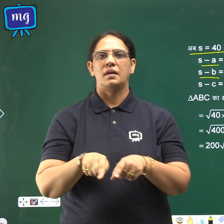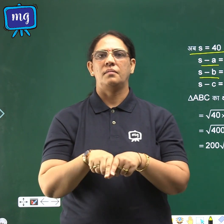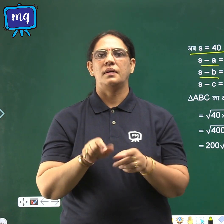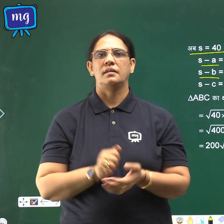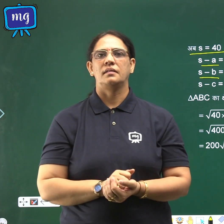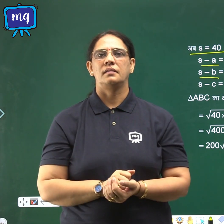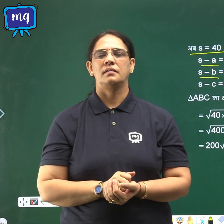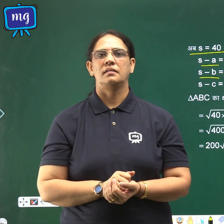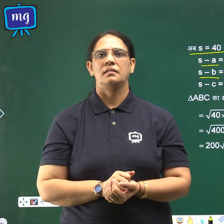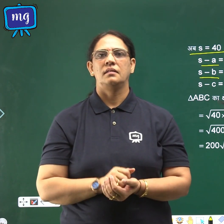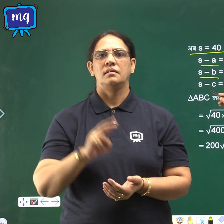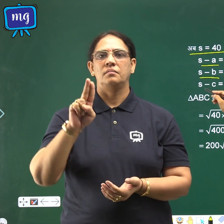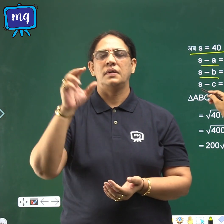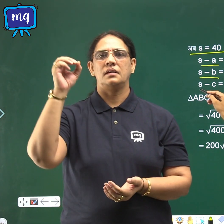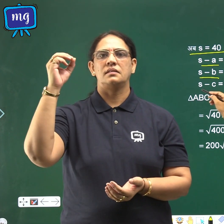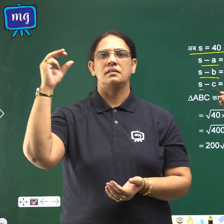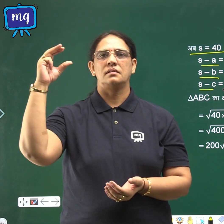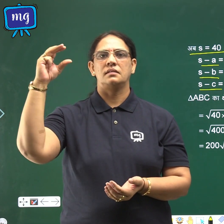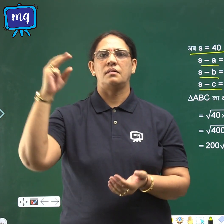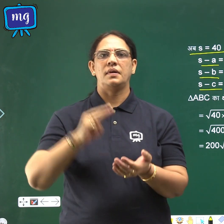बराबर 20 सेमी।